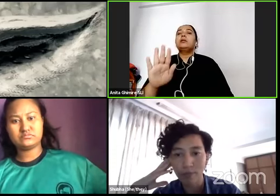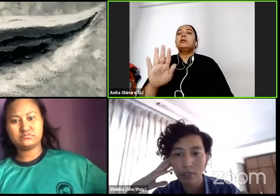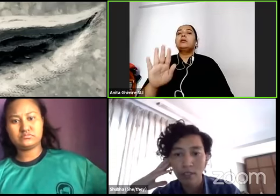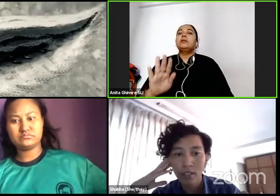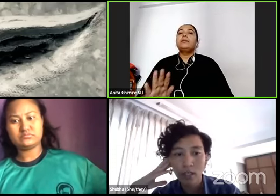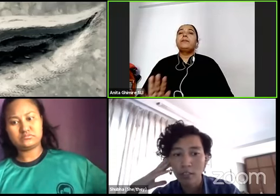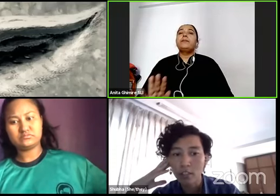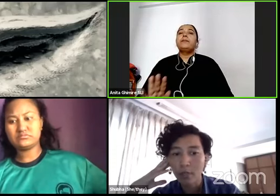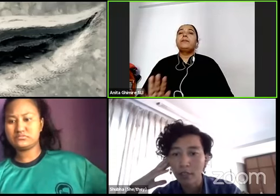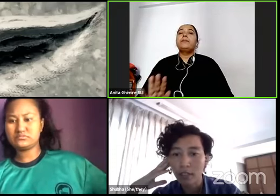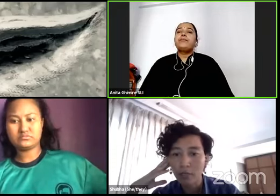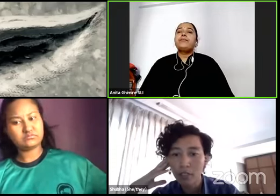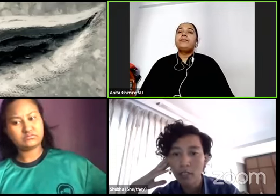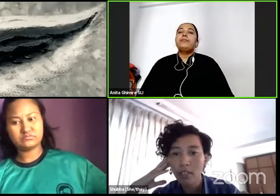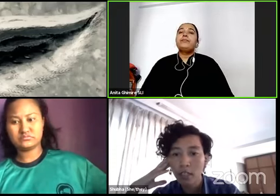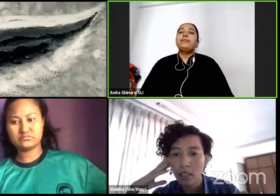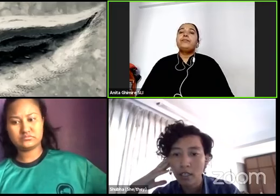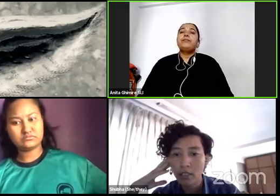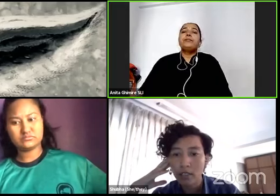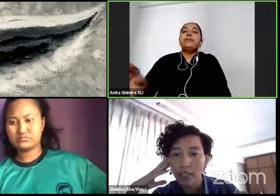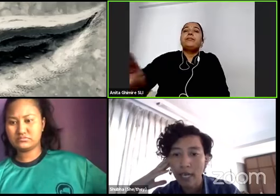bodyandeda.org, अनि सम्पर्क नम्बर